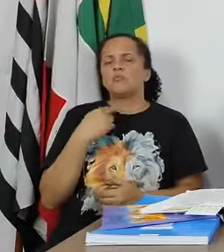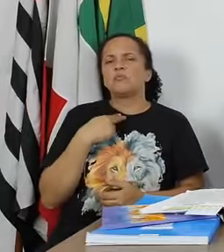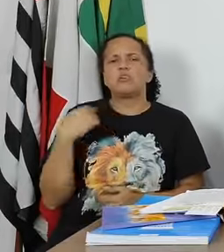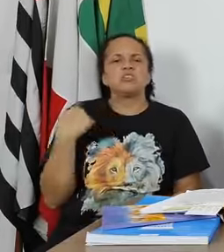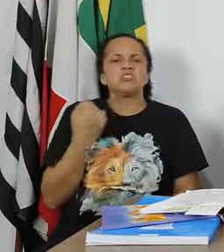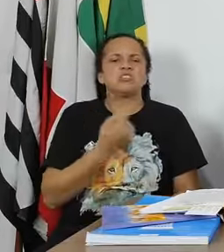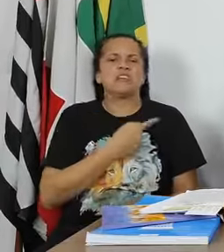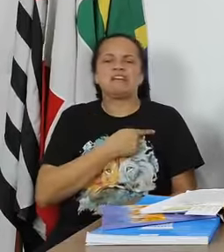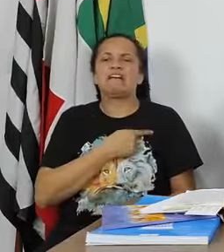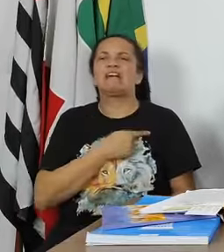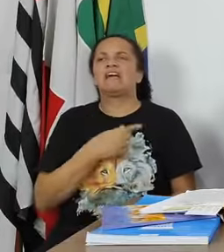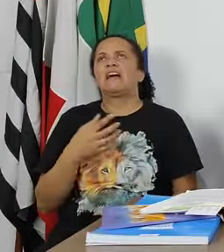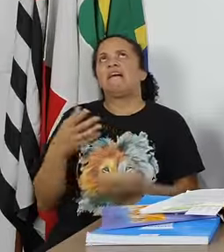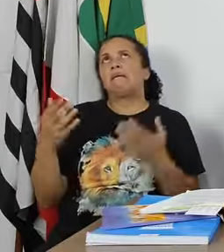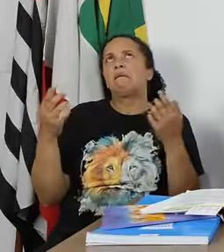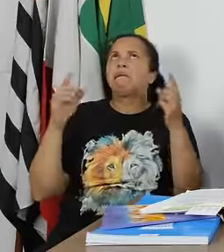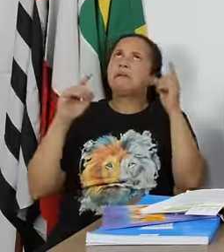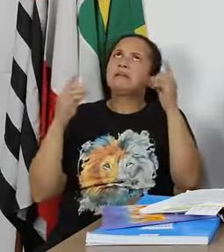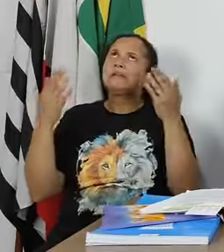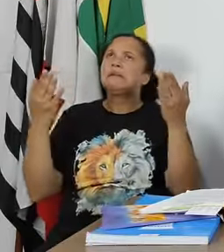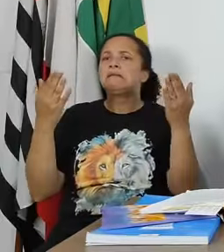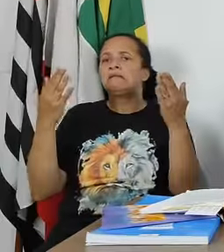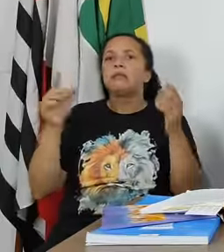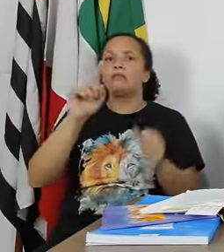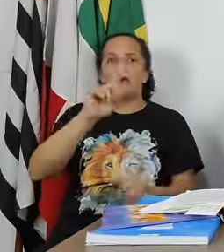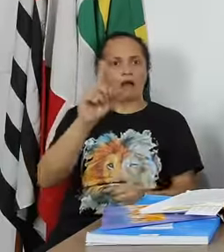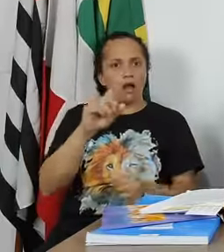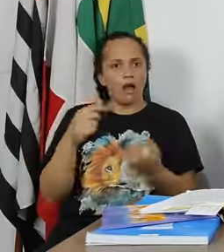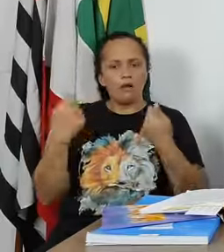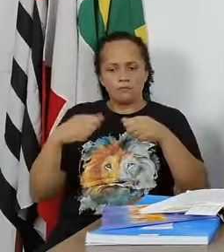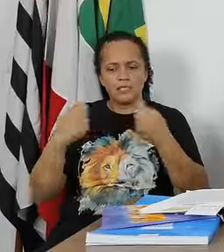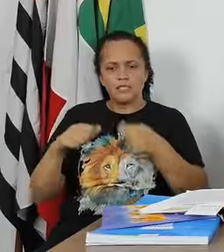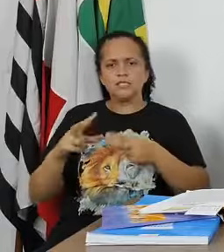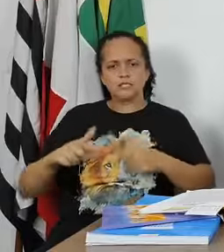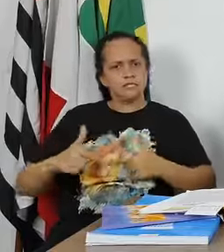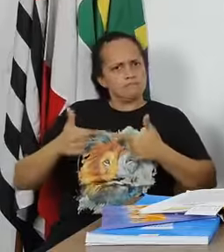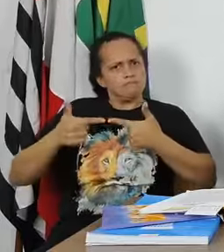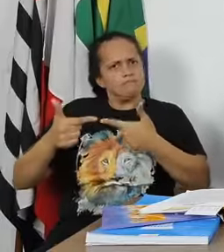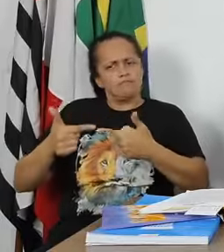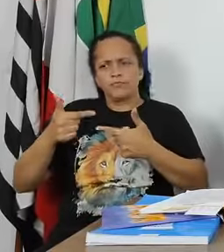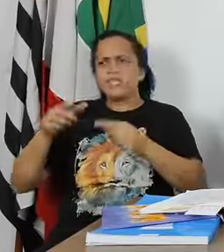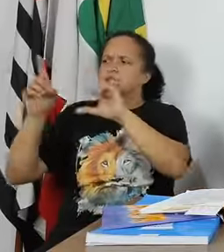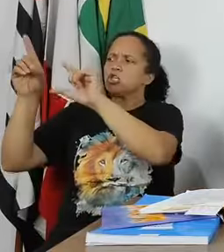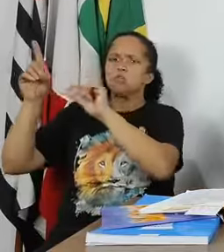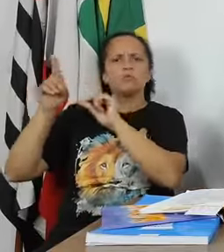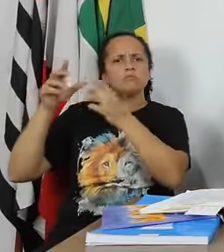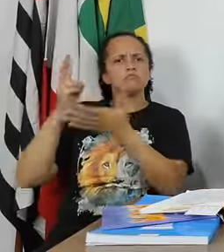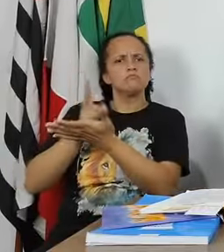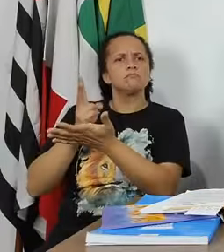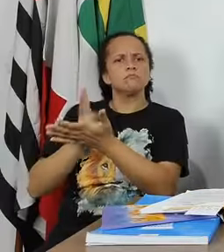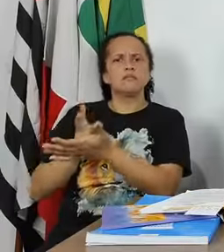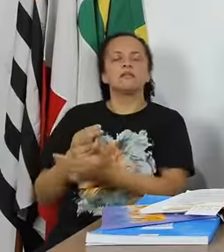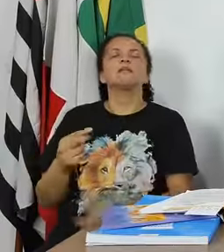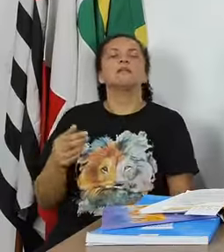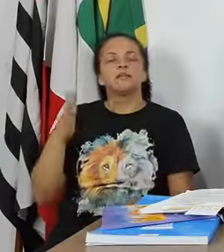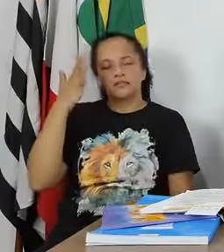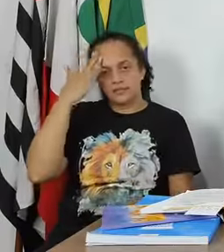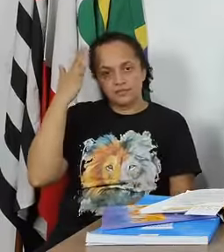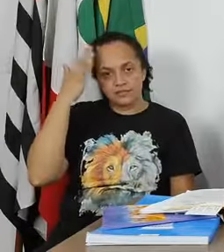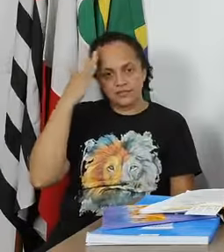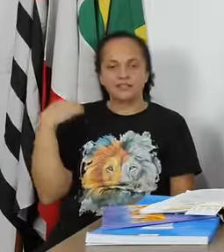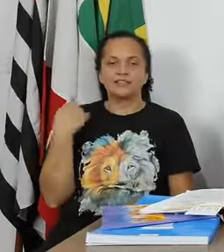são negociáveis, nós não abriremos mão do nosso posicionamento. E eu tenho certeza que nós resistiremos